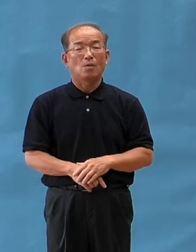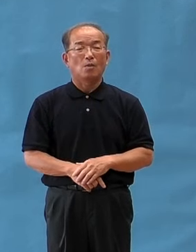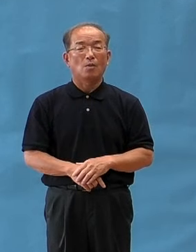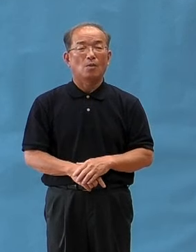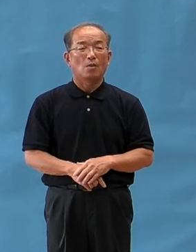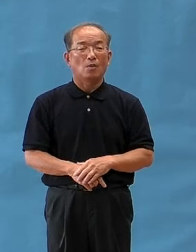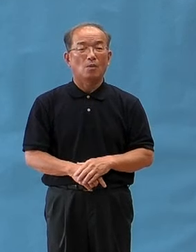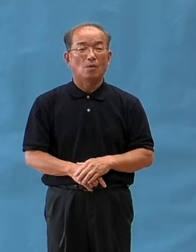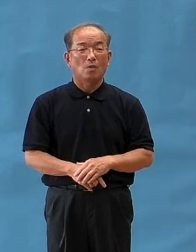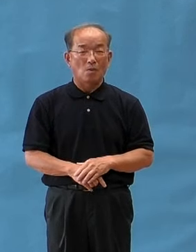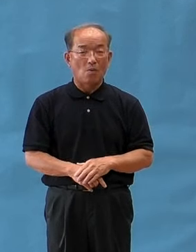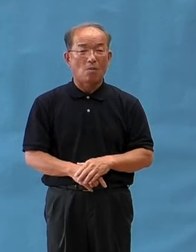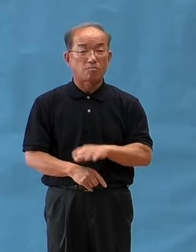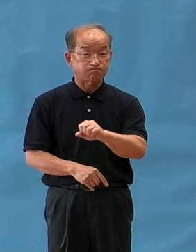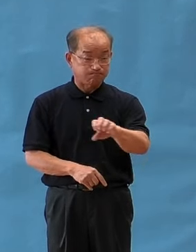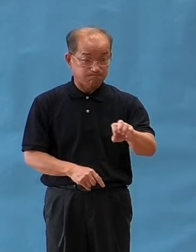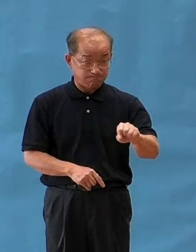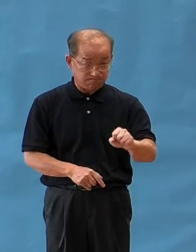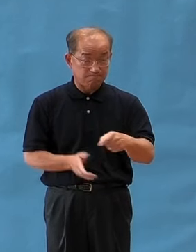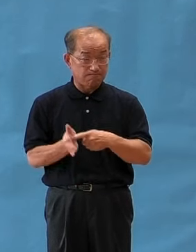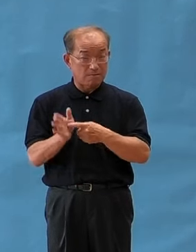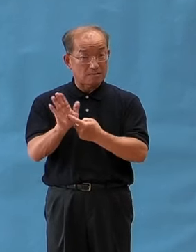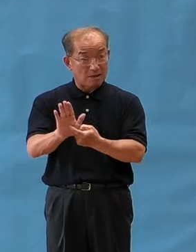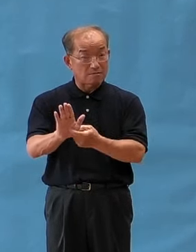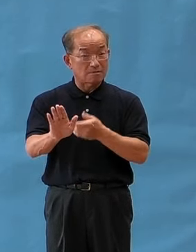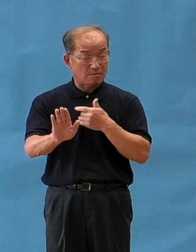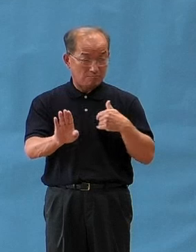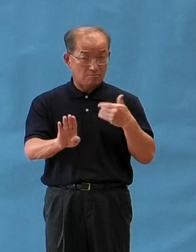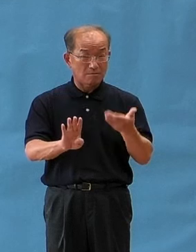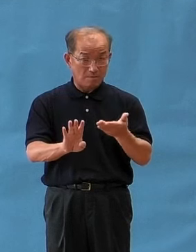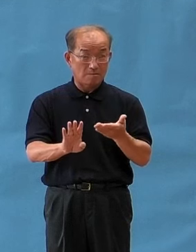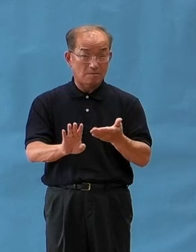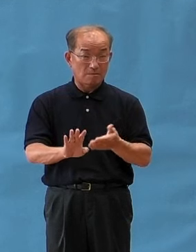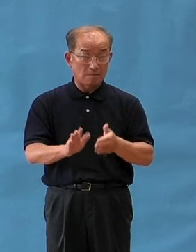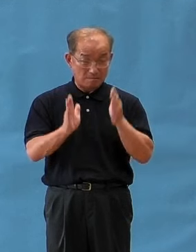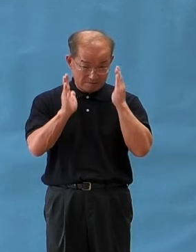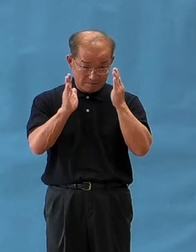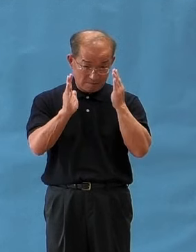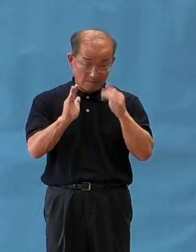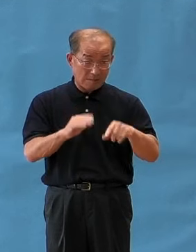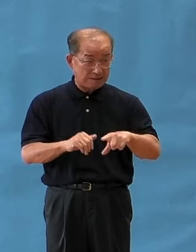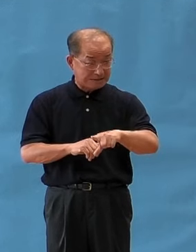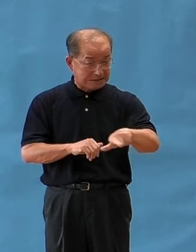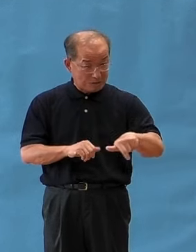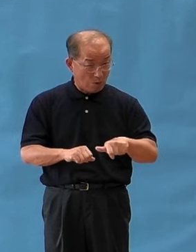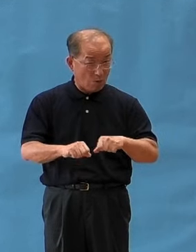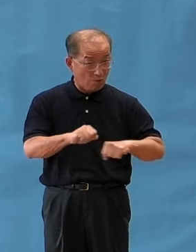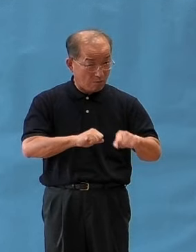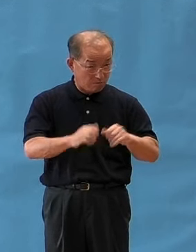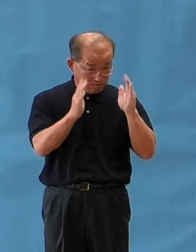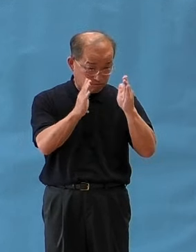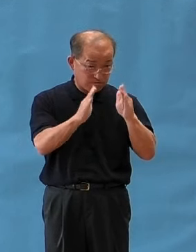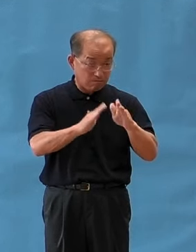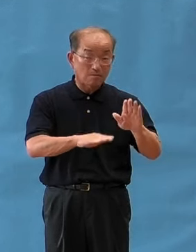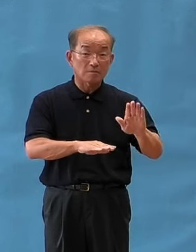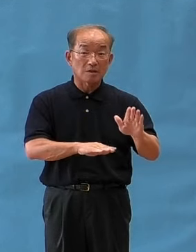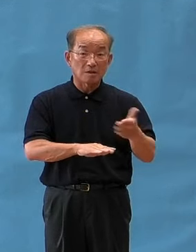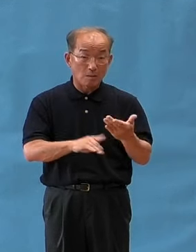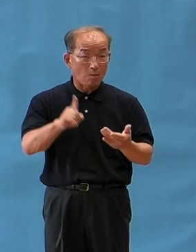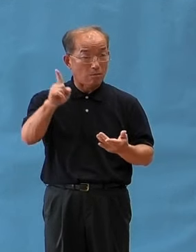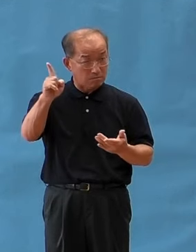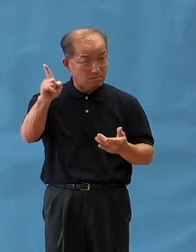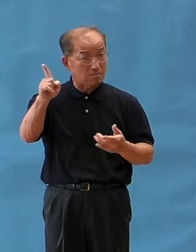ね、実現していくんですか。一生懸命その、下部組織っていうかその、地方組織が頑張ったって、こんな